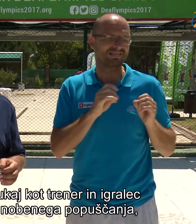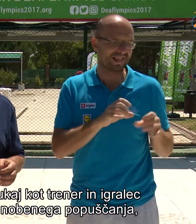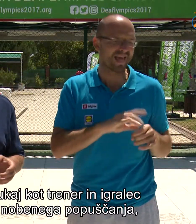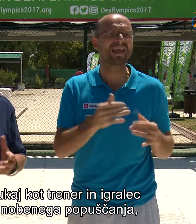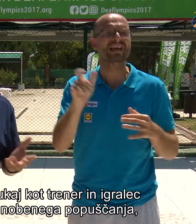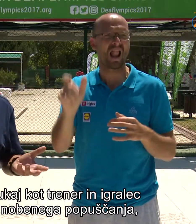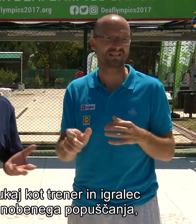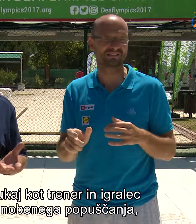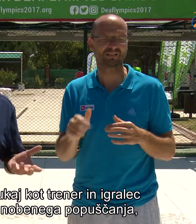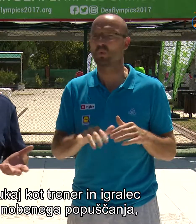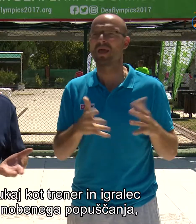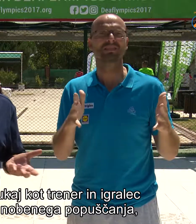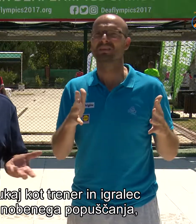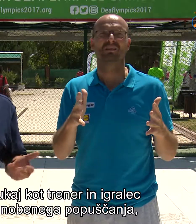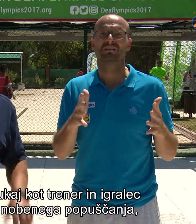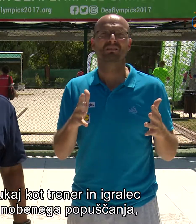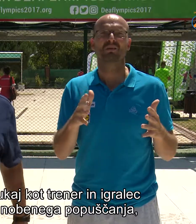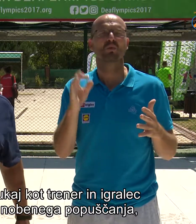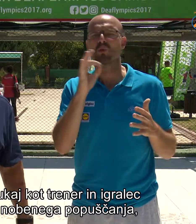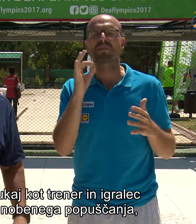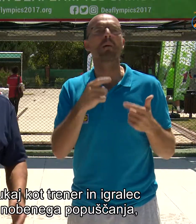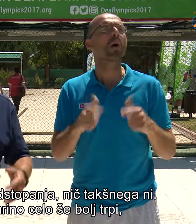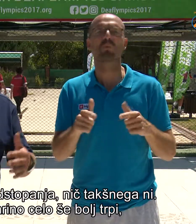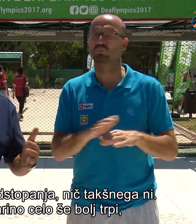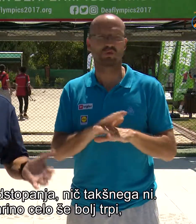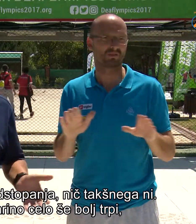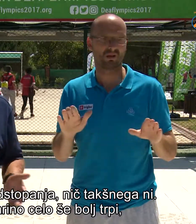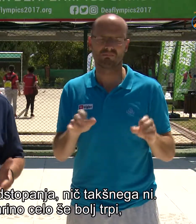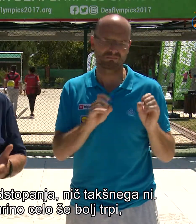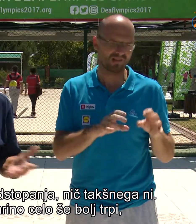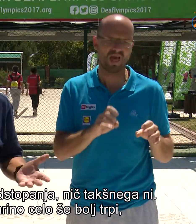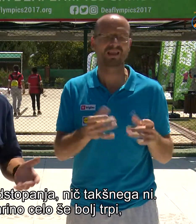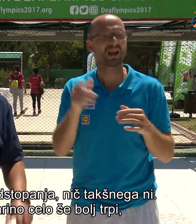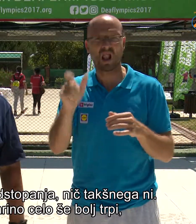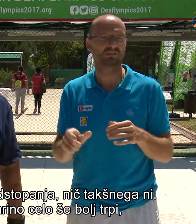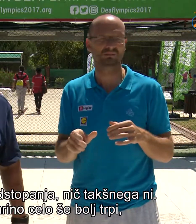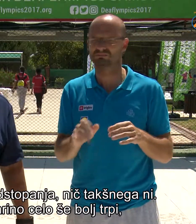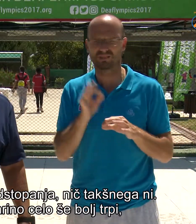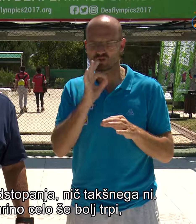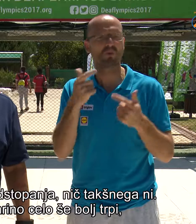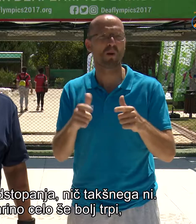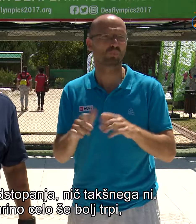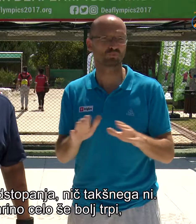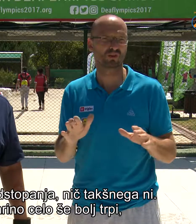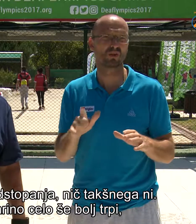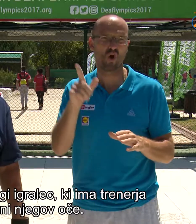tukaj ni nobenega popuščanja, ni nobenega odstopanja, ni nič. Se pravi, mogoče on še bolj trpi